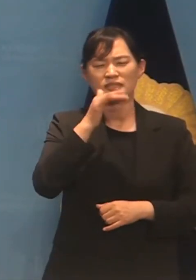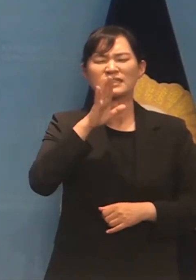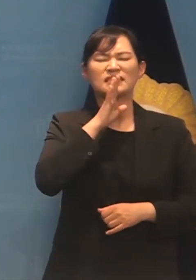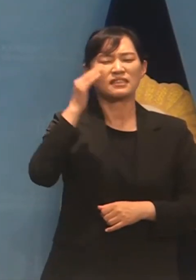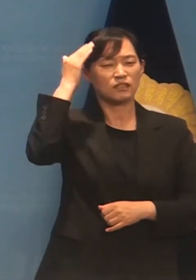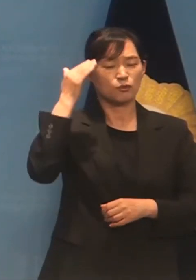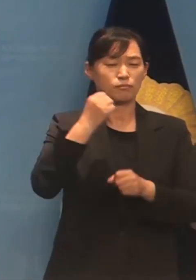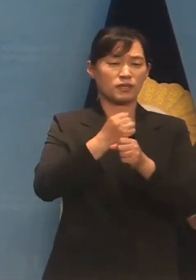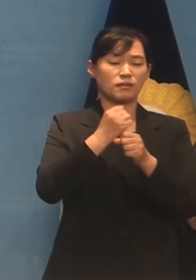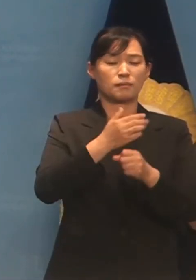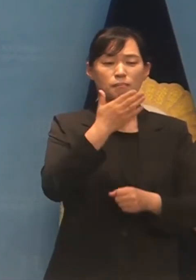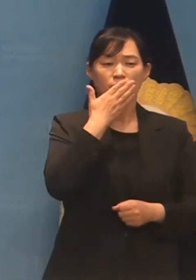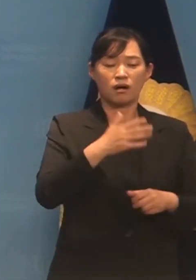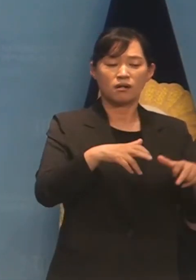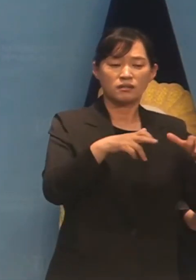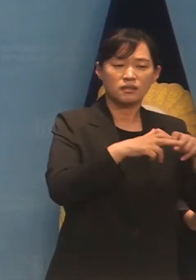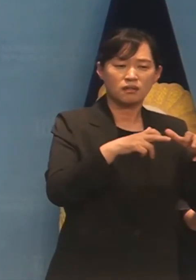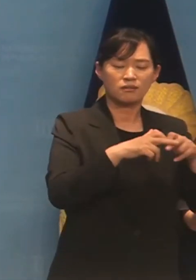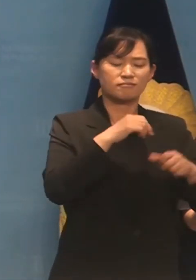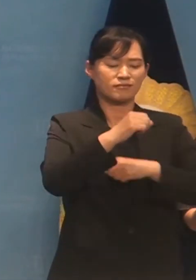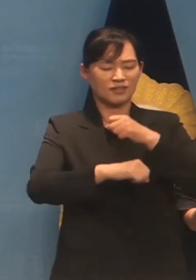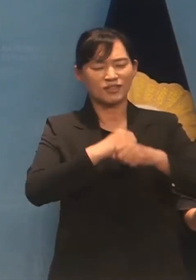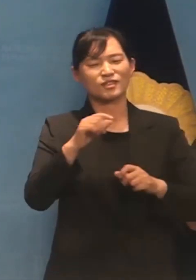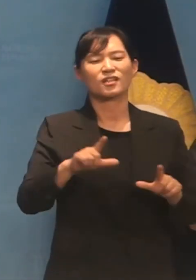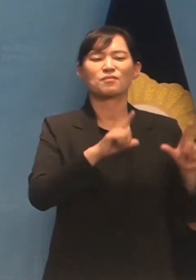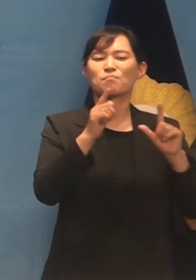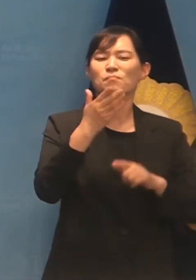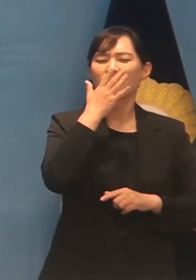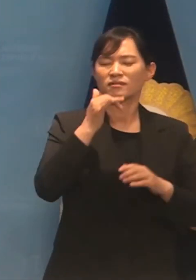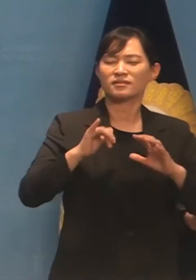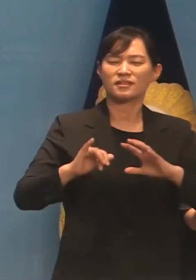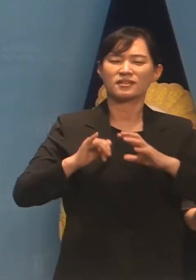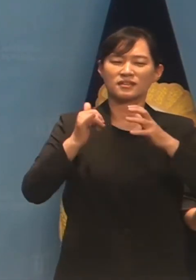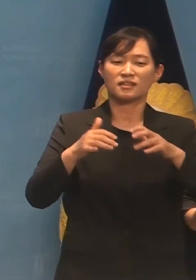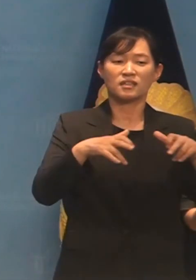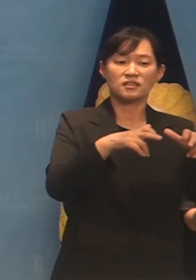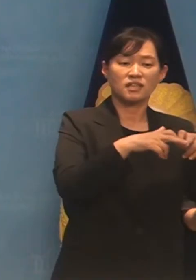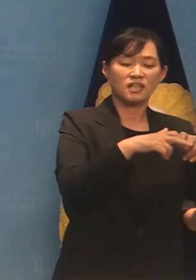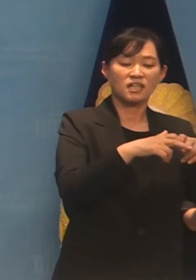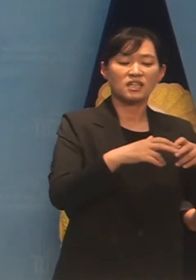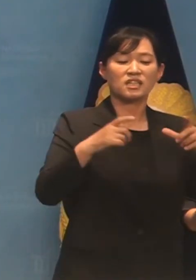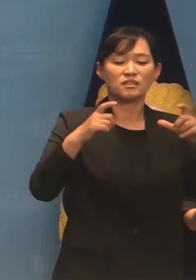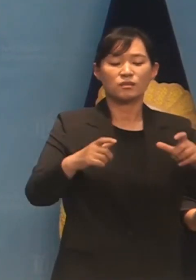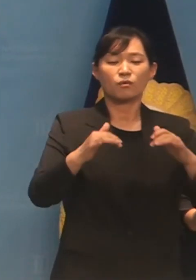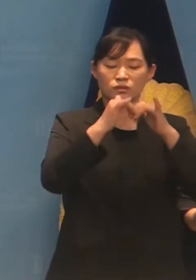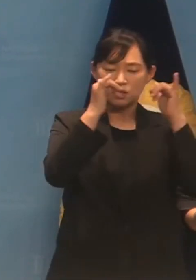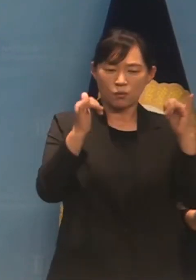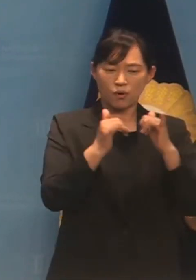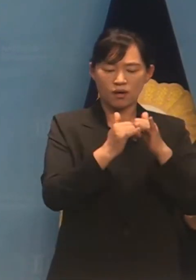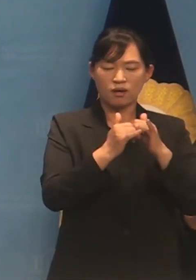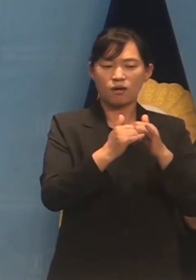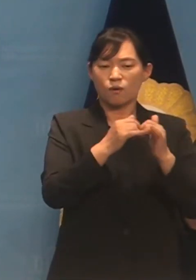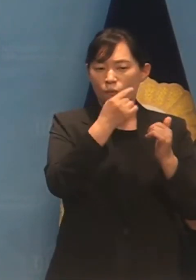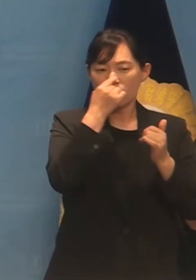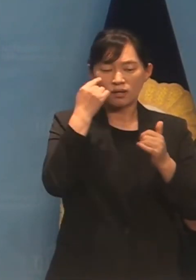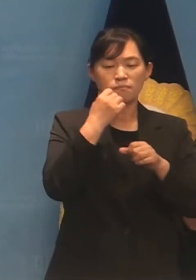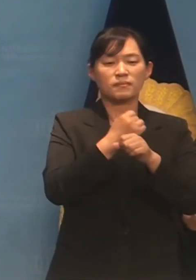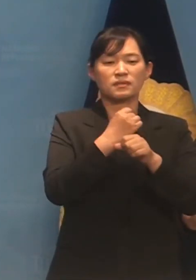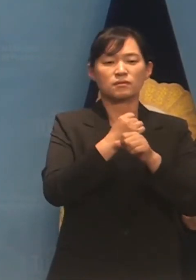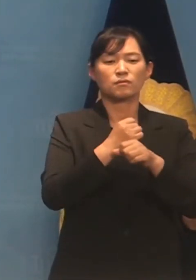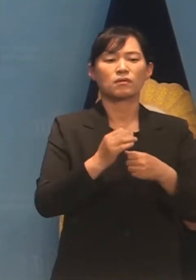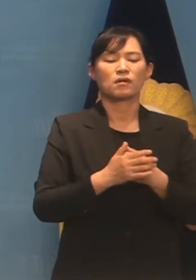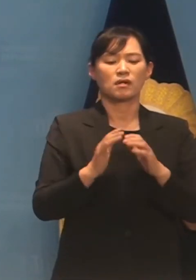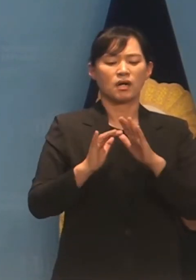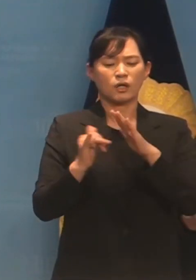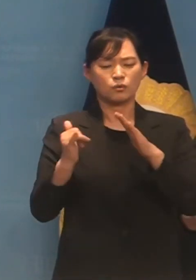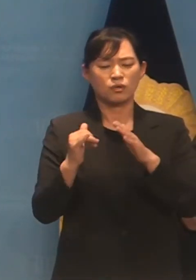있습니다. 장애인이 자유롭게 살아갈 수 있는 세상, 장애인의 지역사회 자립 기반을 확립하고 가족의